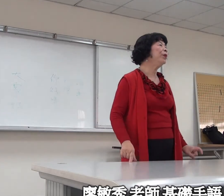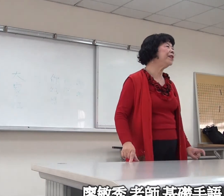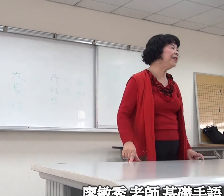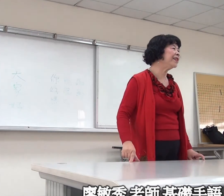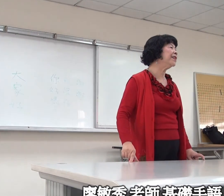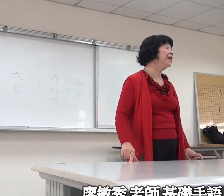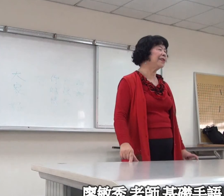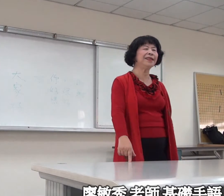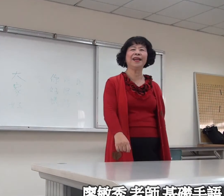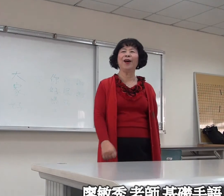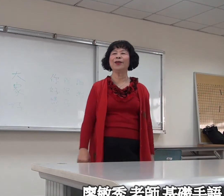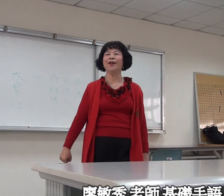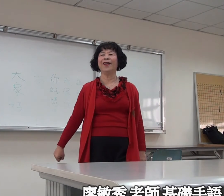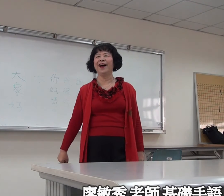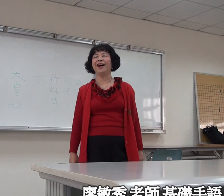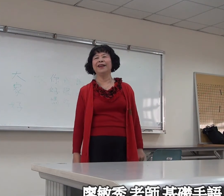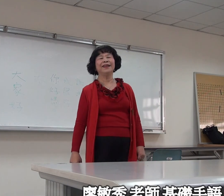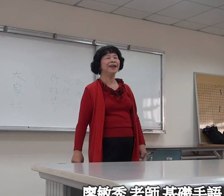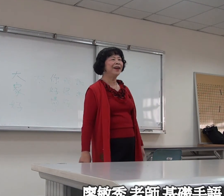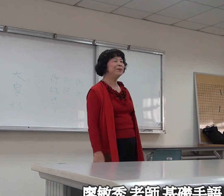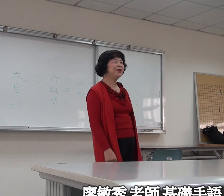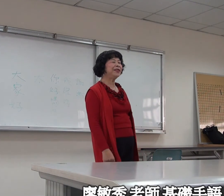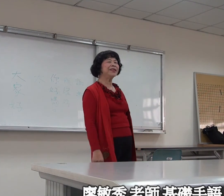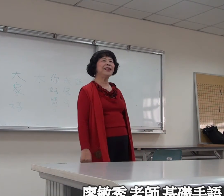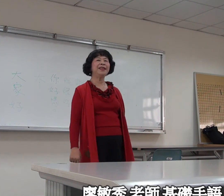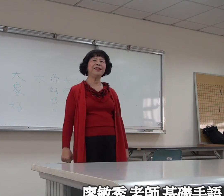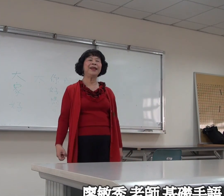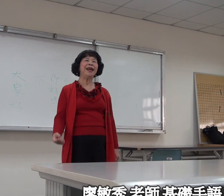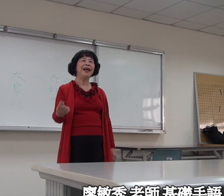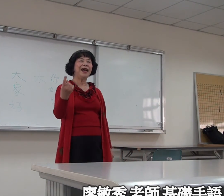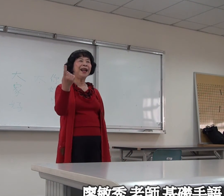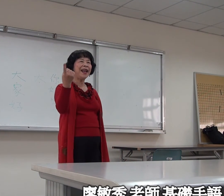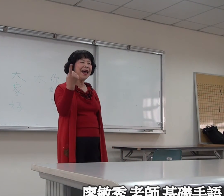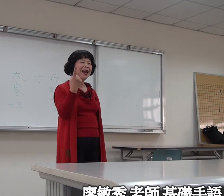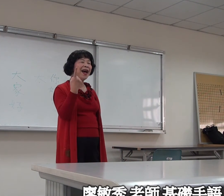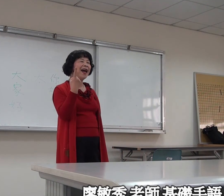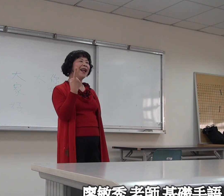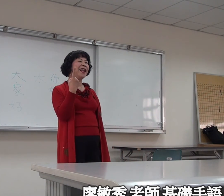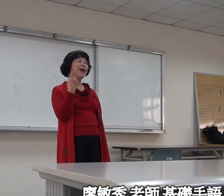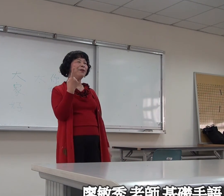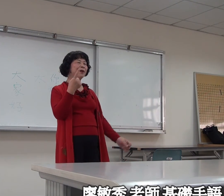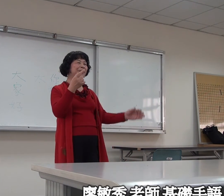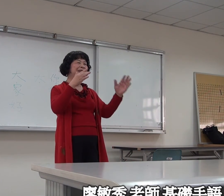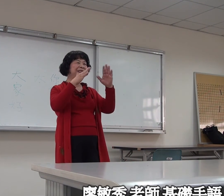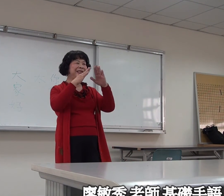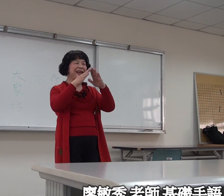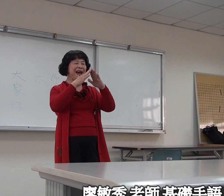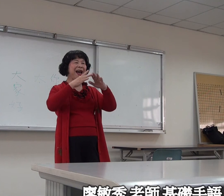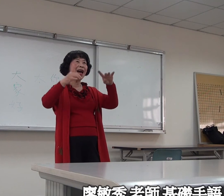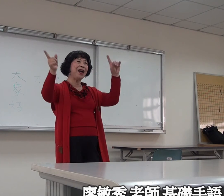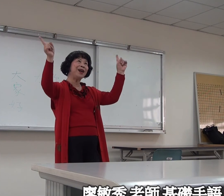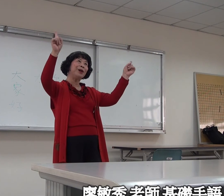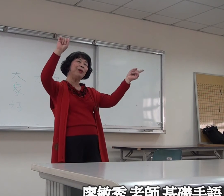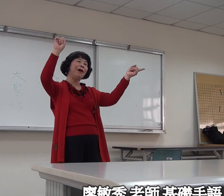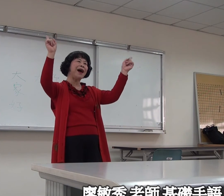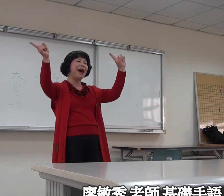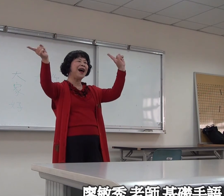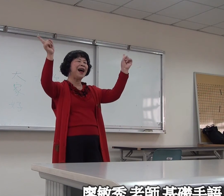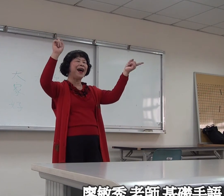会几个也是很好用啊，我们就请人啊来啦，来我们家